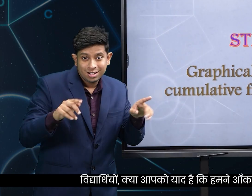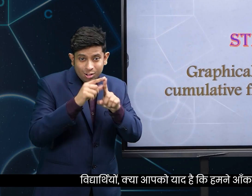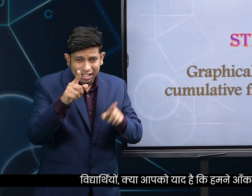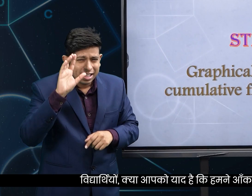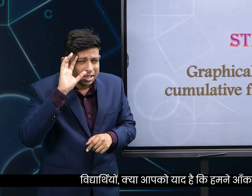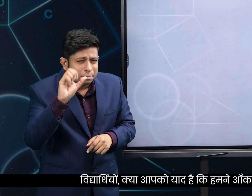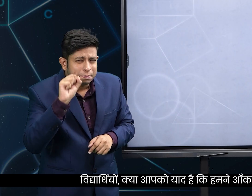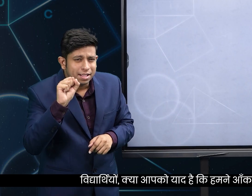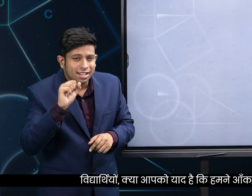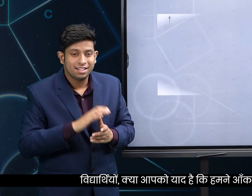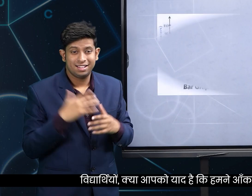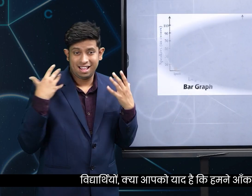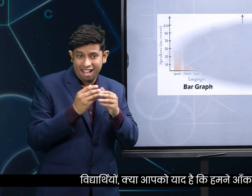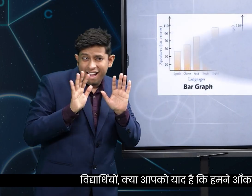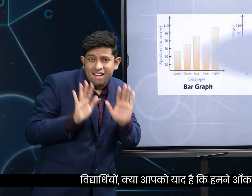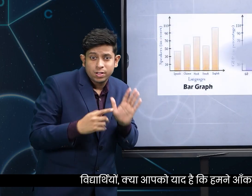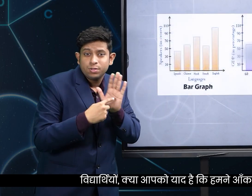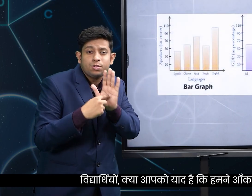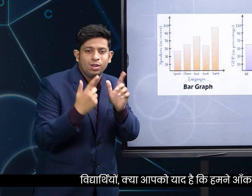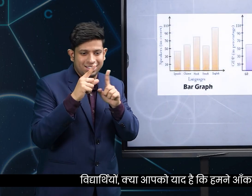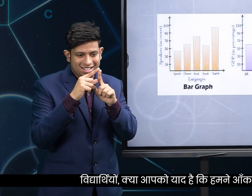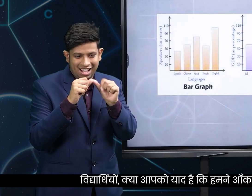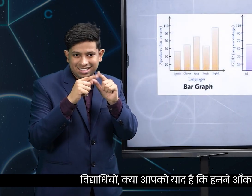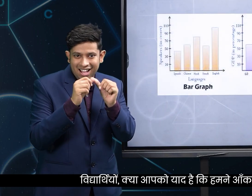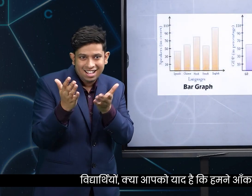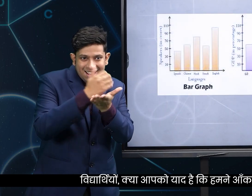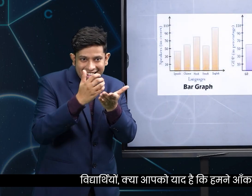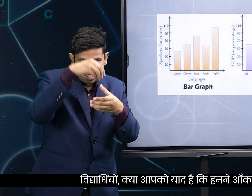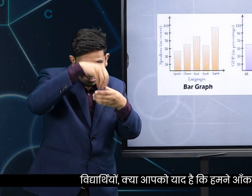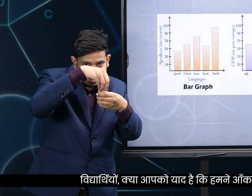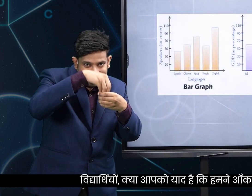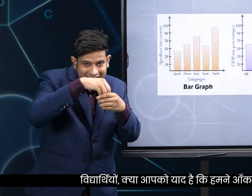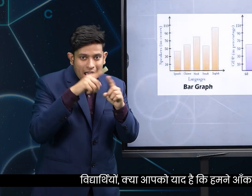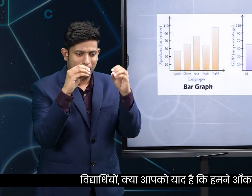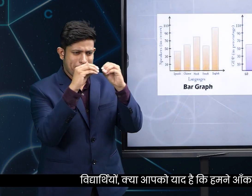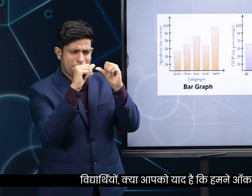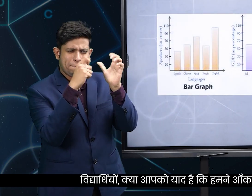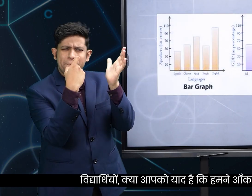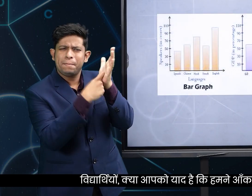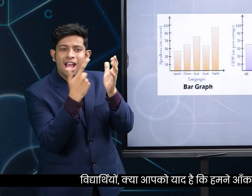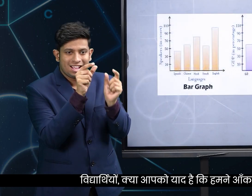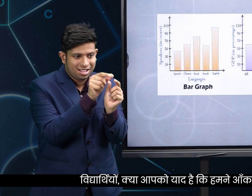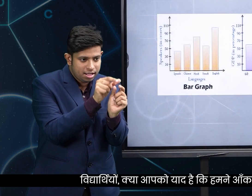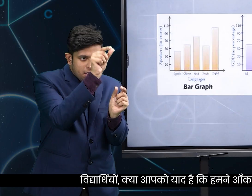विद्यार्थियों, क्या आपको याद है कि हमने आंकड़ों को कक्षा 9 में